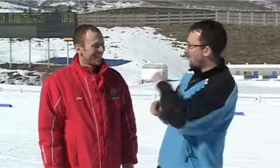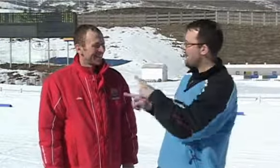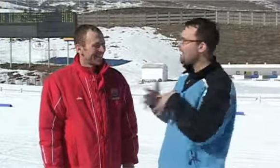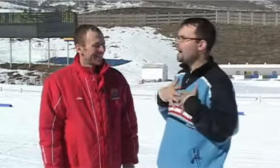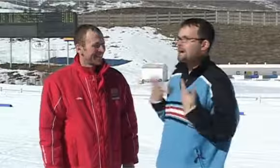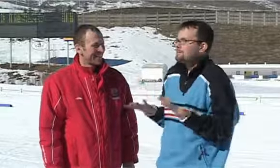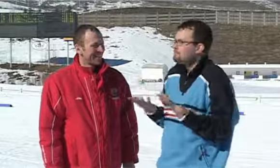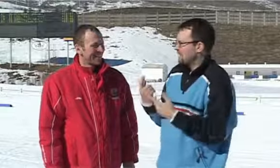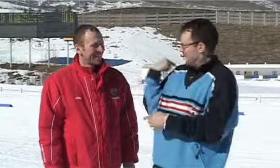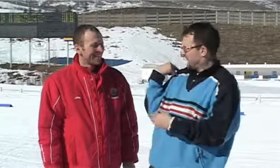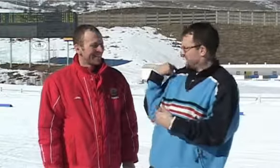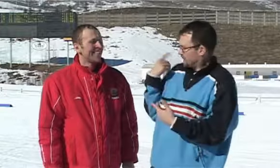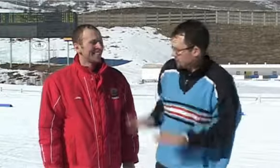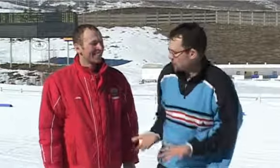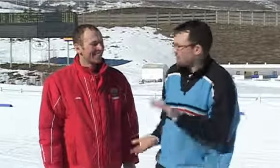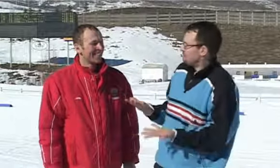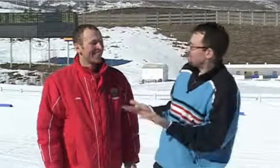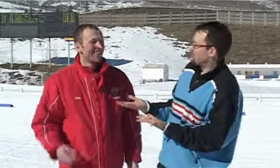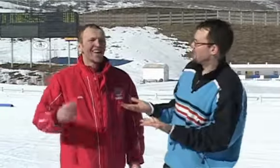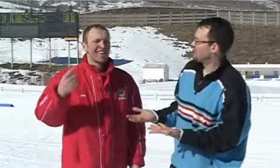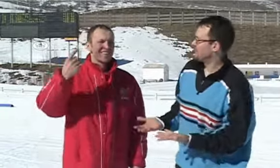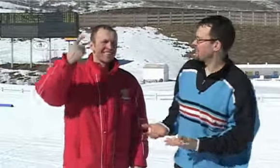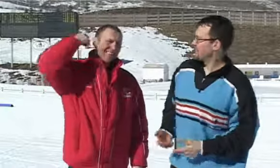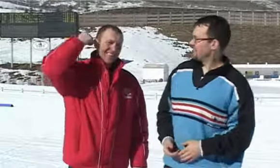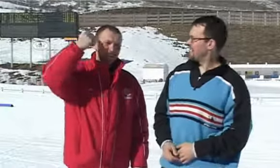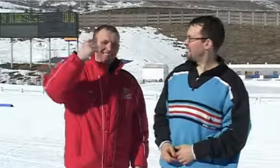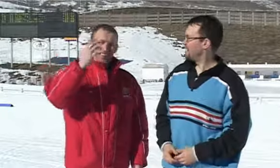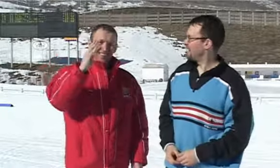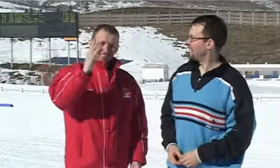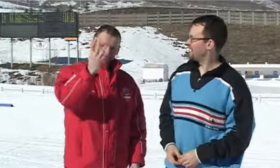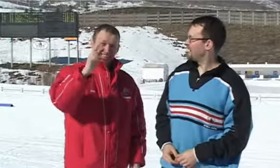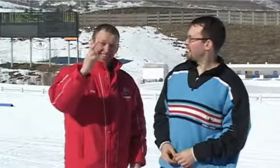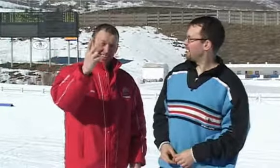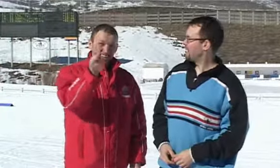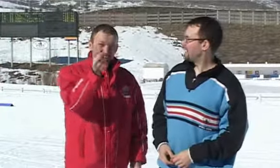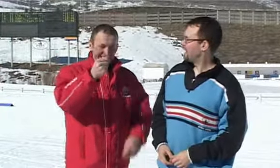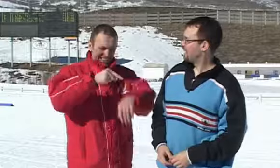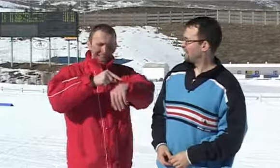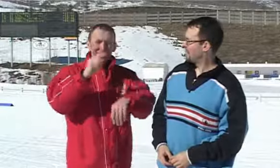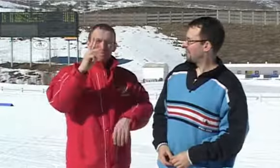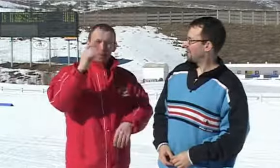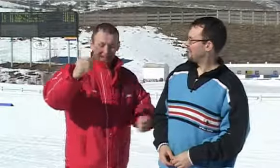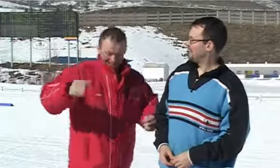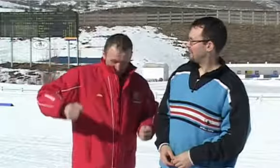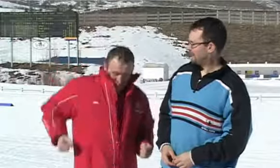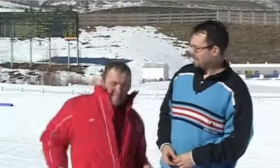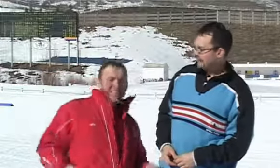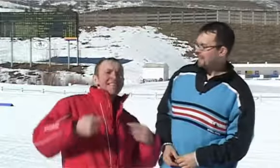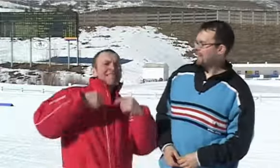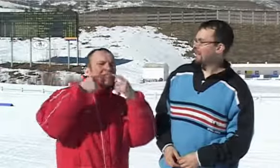Kilometer. Wie hast du dich jetzt gestern und heute gefühlt? Gestern war das ganz, ganz, ganz knapp. Ich